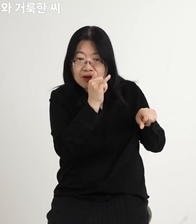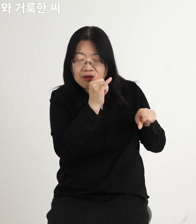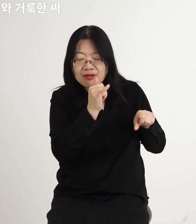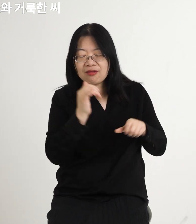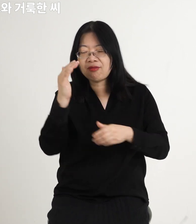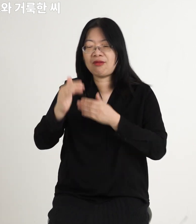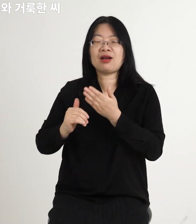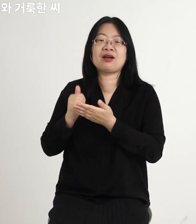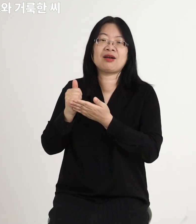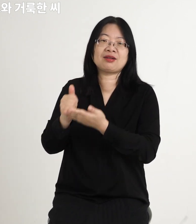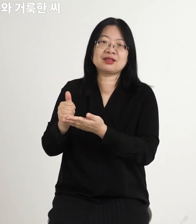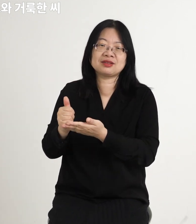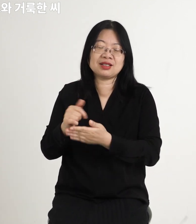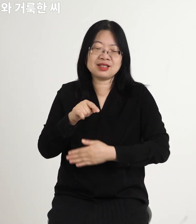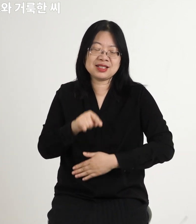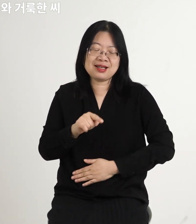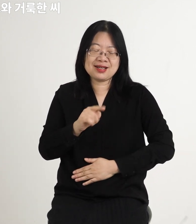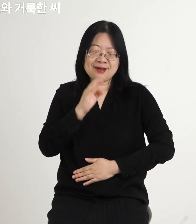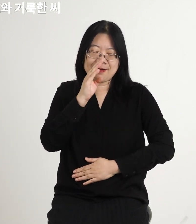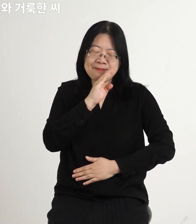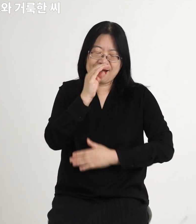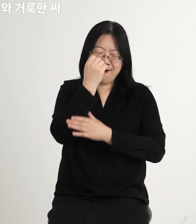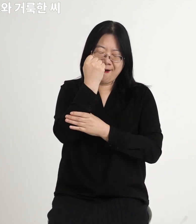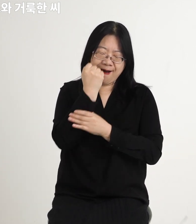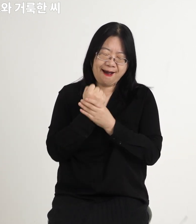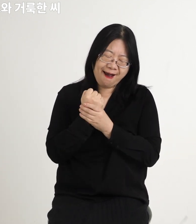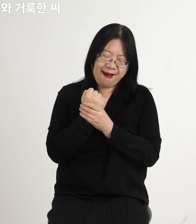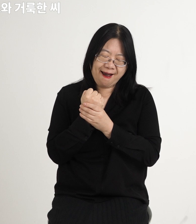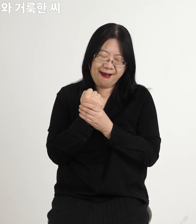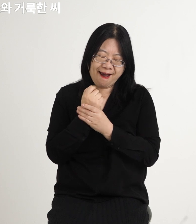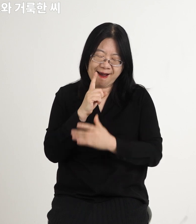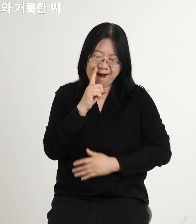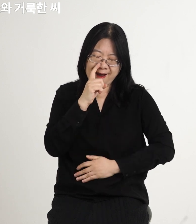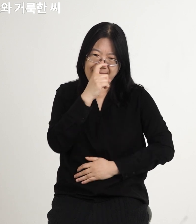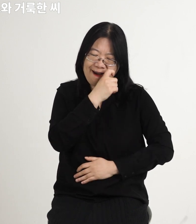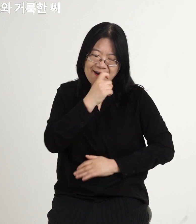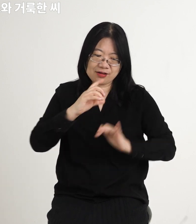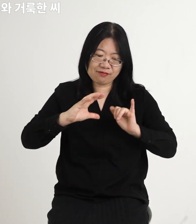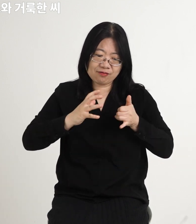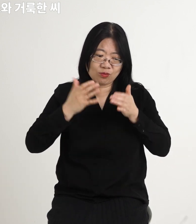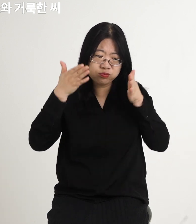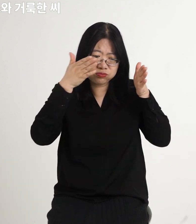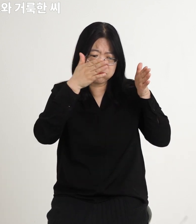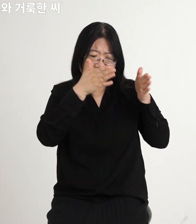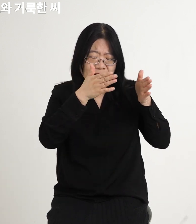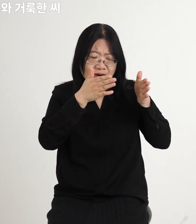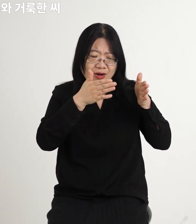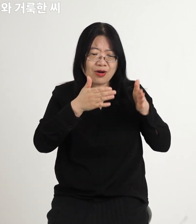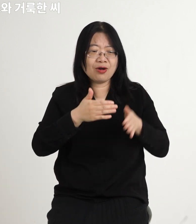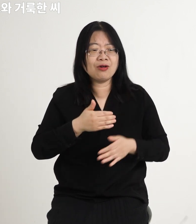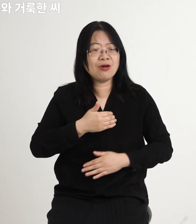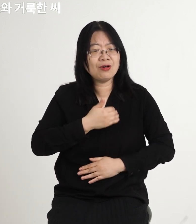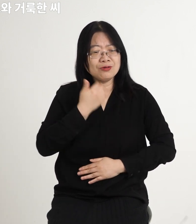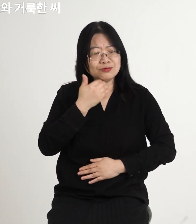하나님께서 이 폐역하고 악하고 부정한 세상을 향하여 누가 갈꼬